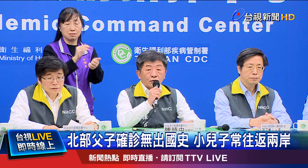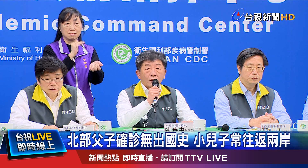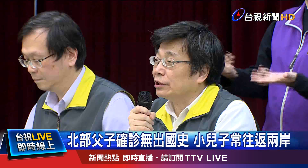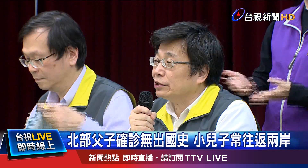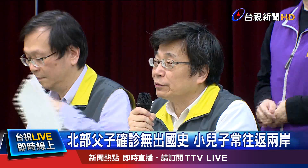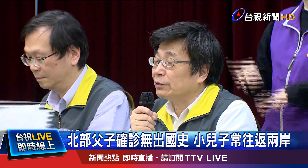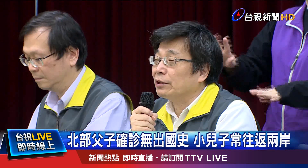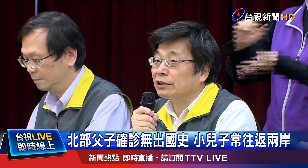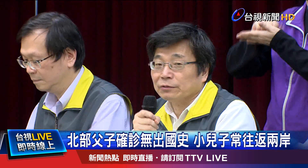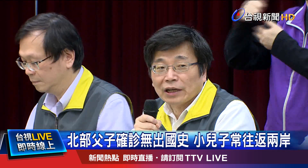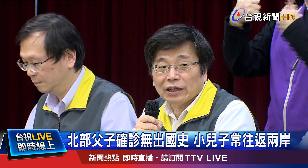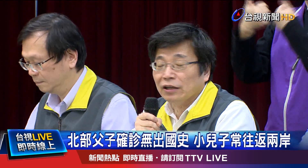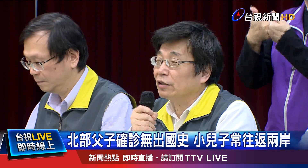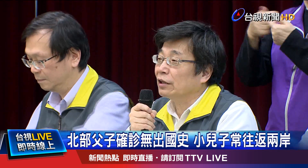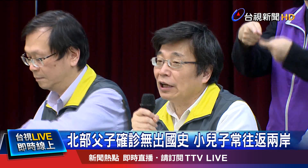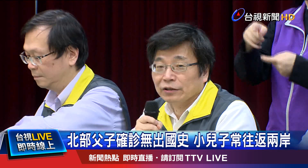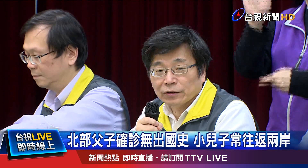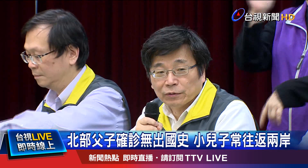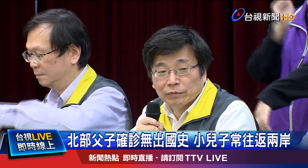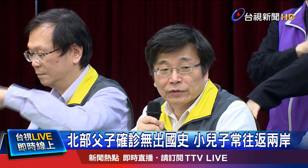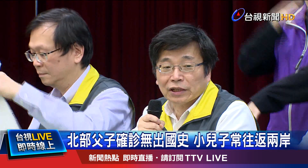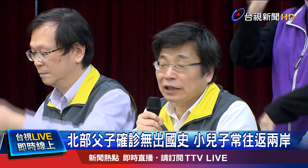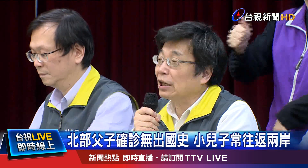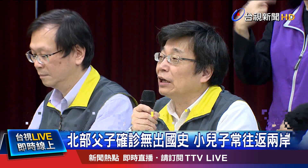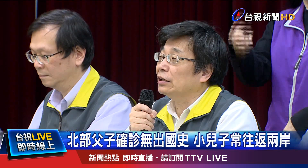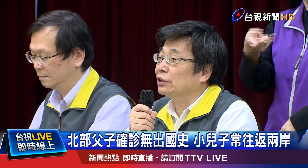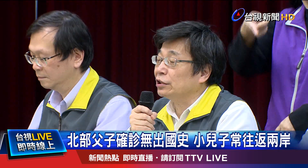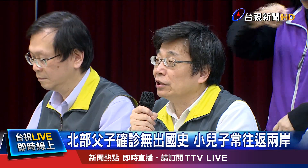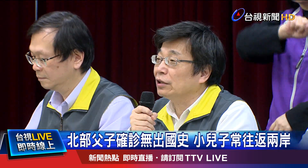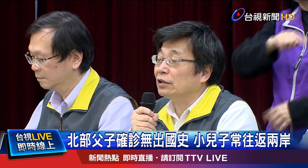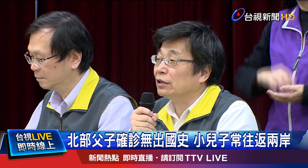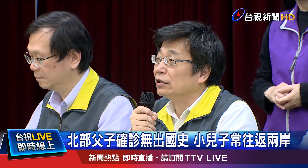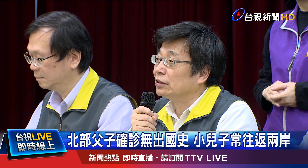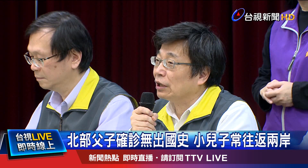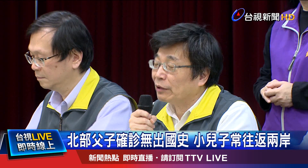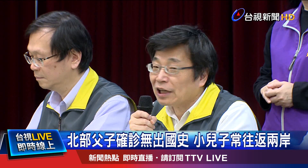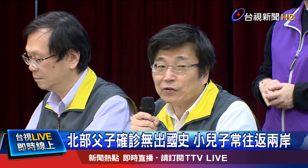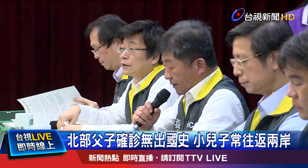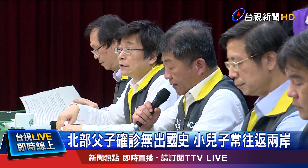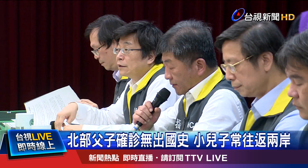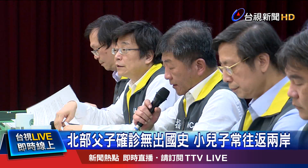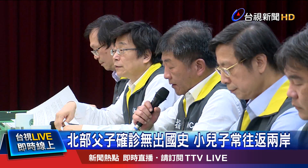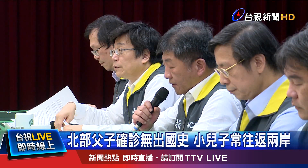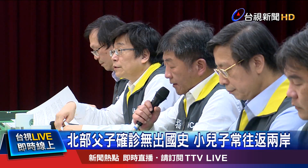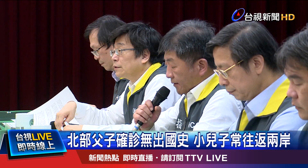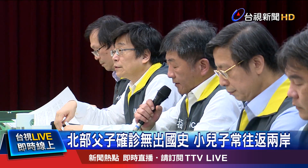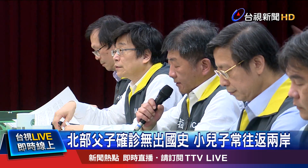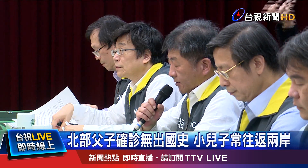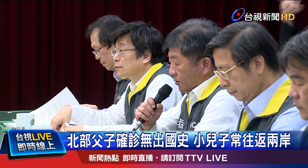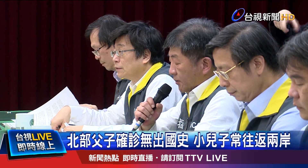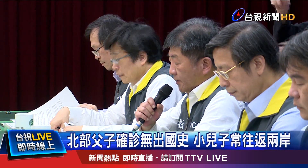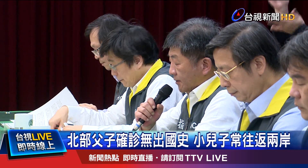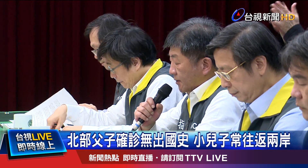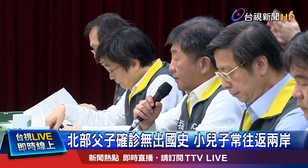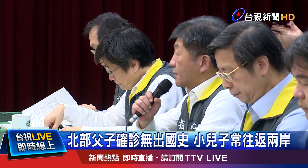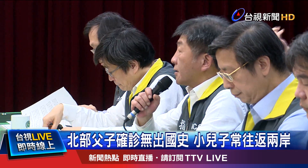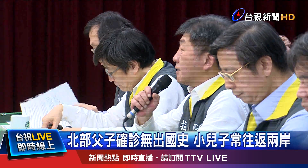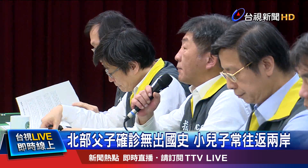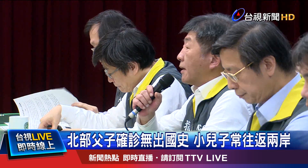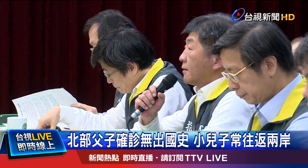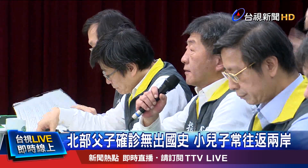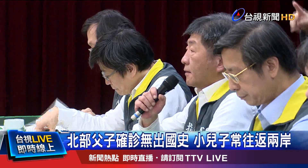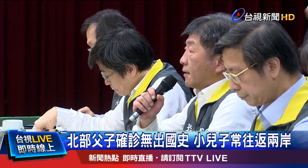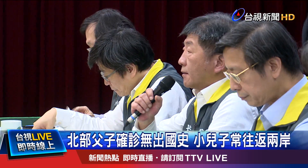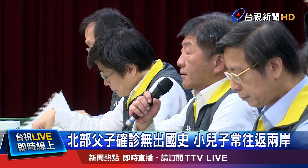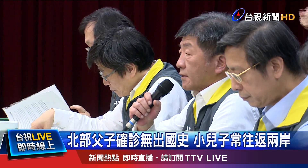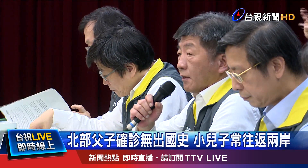等待采检结果。目前高度怀疑，很有可能是家庭群聚感染的源头。指挥中心初步框列医护人员接触者一共